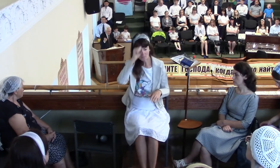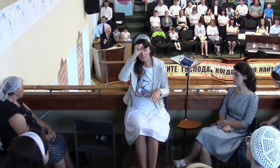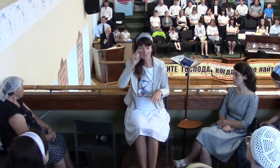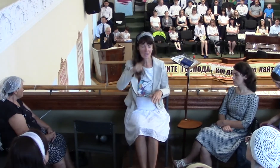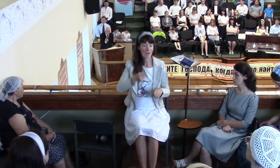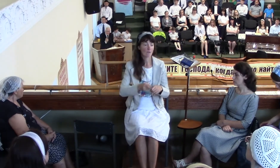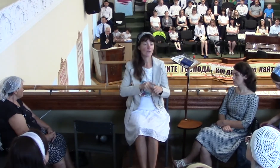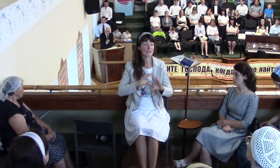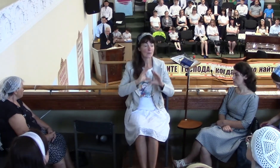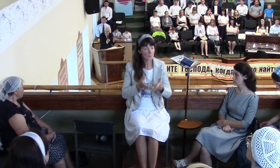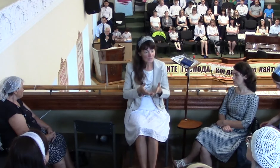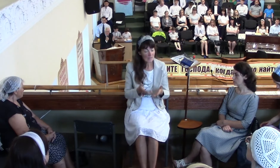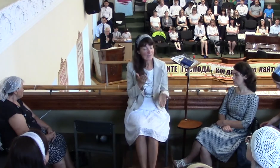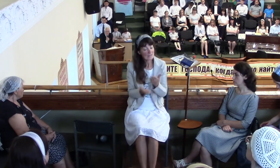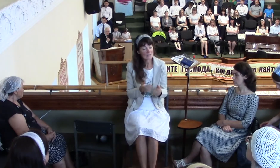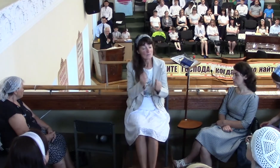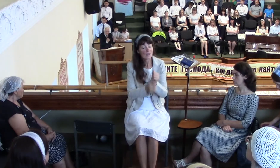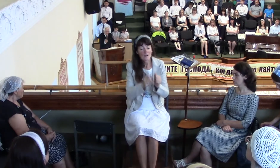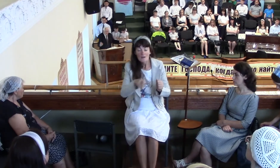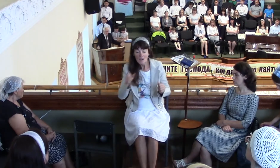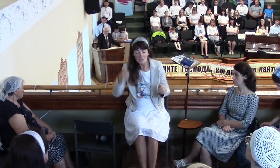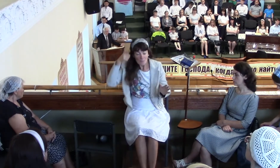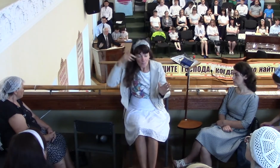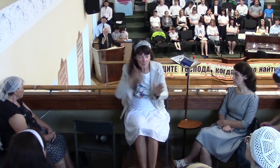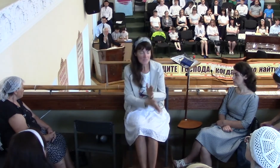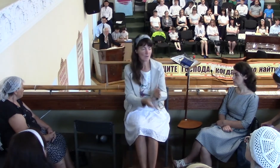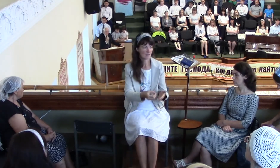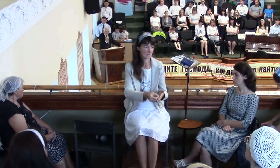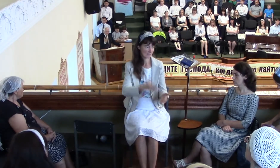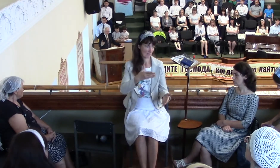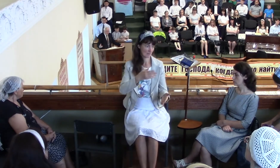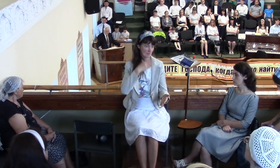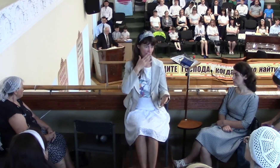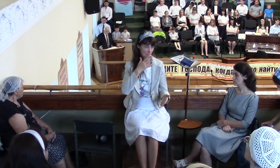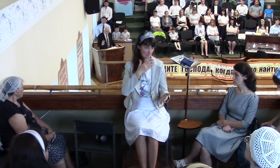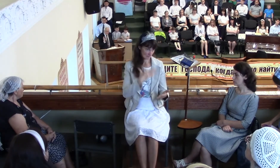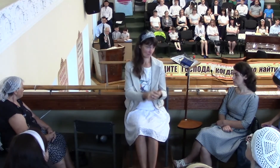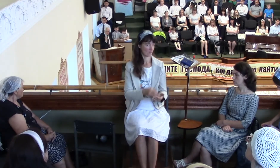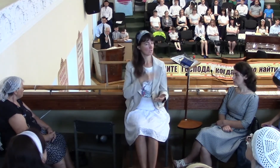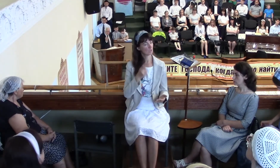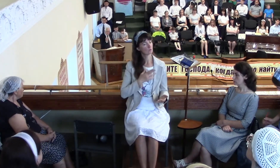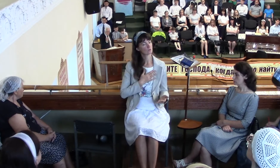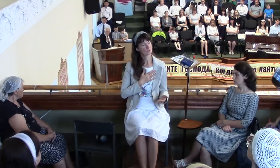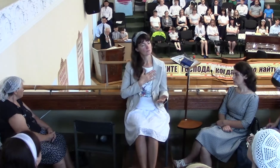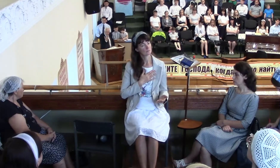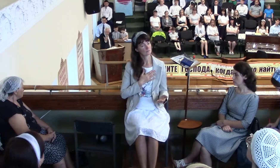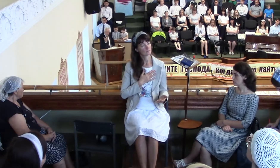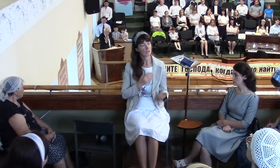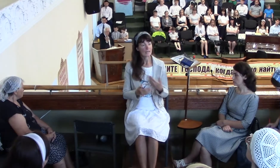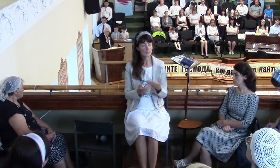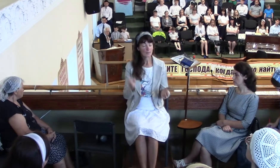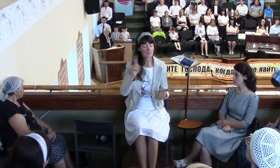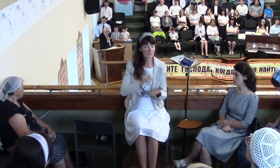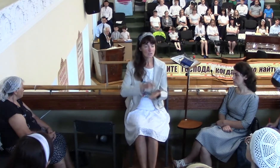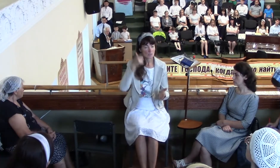каждый понимал ценность своей души. Мы должны понимать, и мы должны любить свою